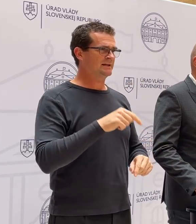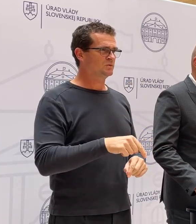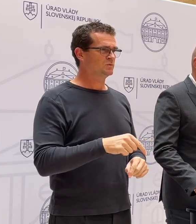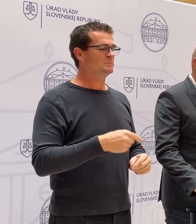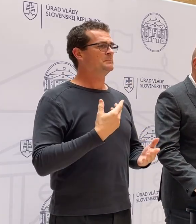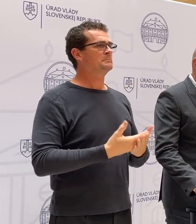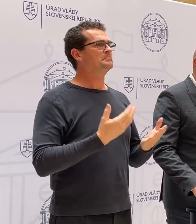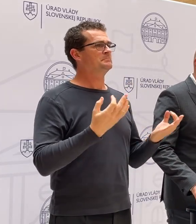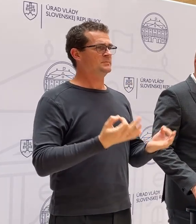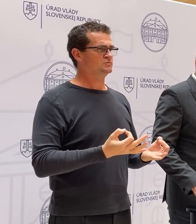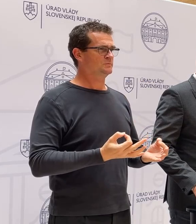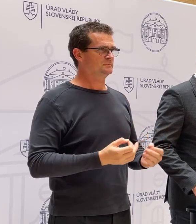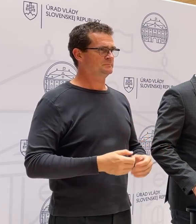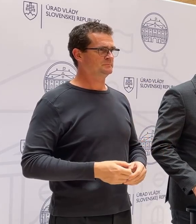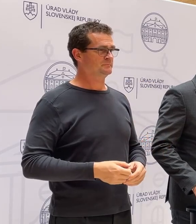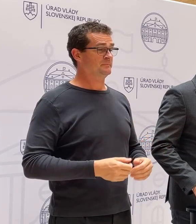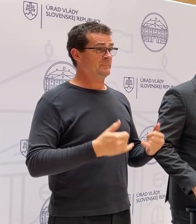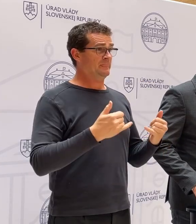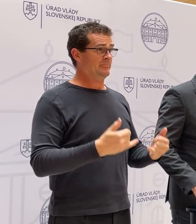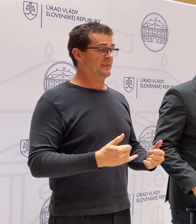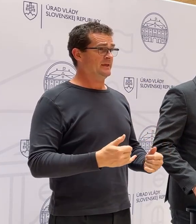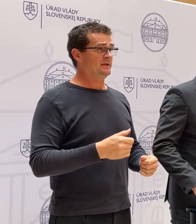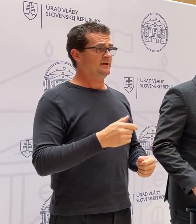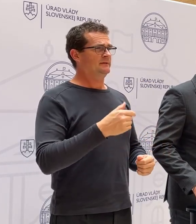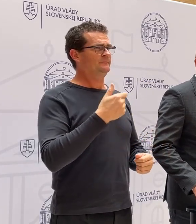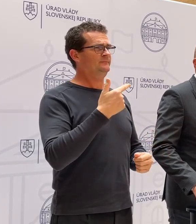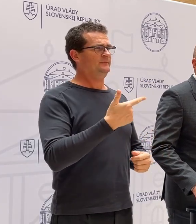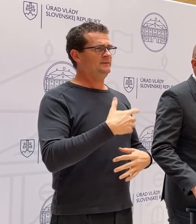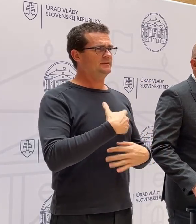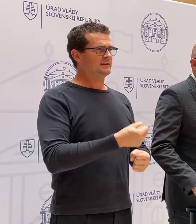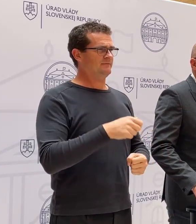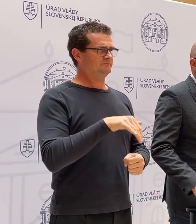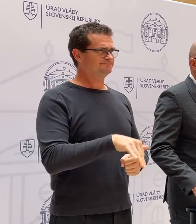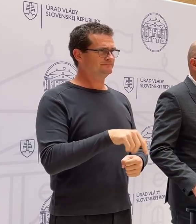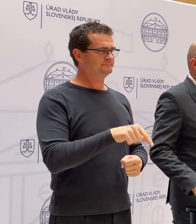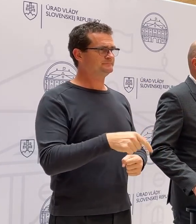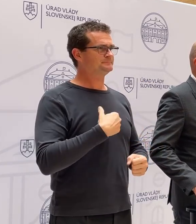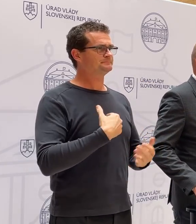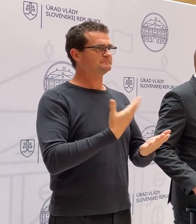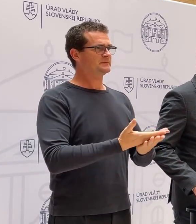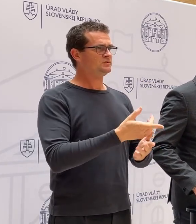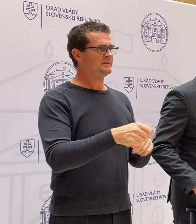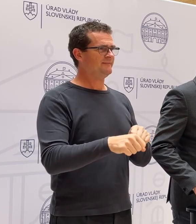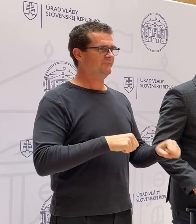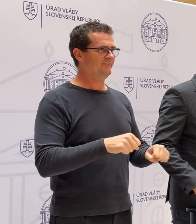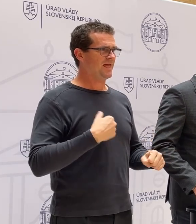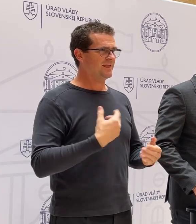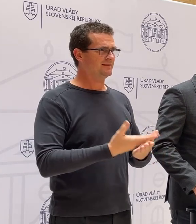a to preto, lebo tie dva návrhy, ktoré sme predložili na